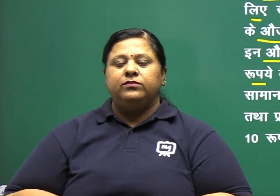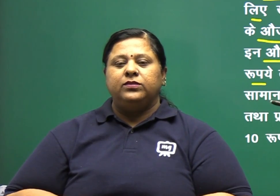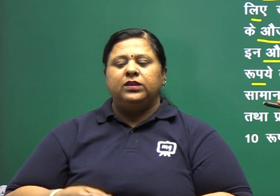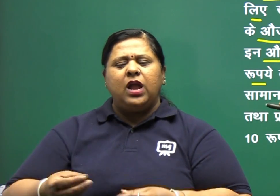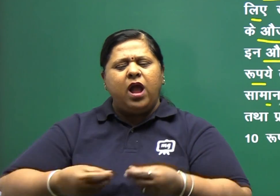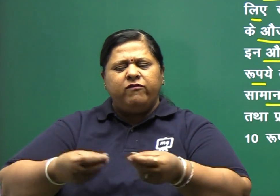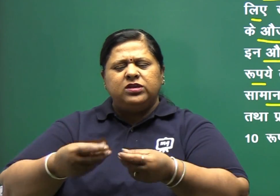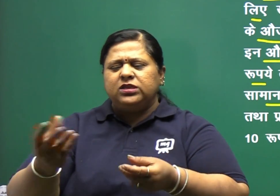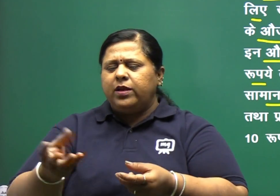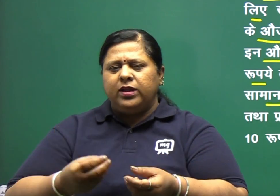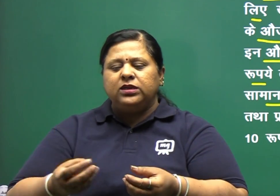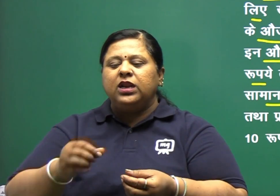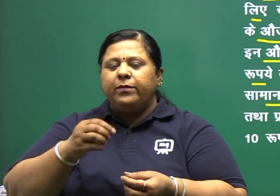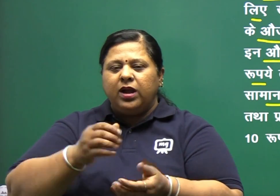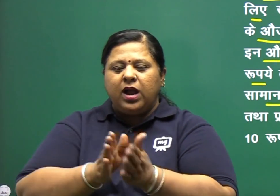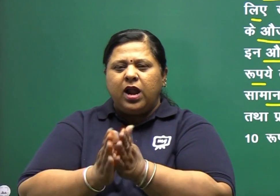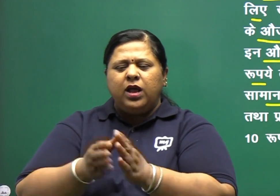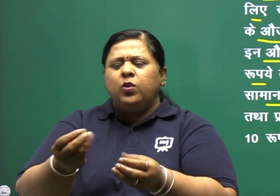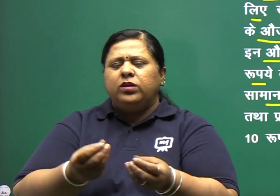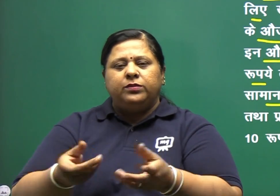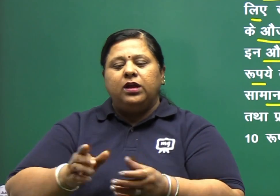आवश्यक सामान का खर्च